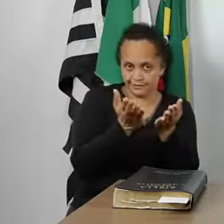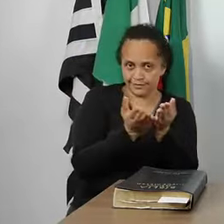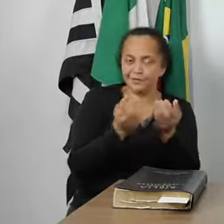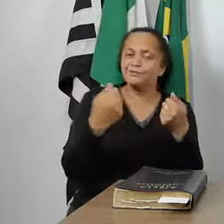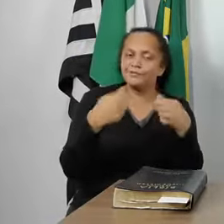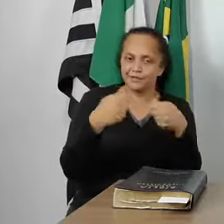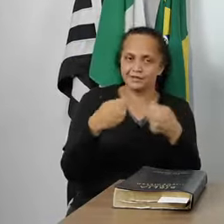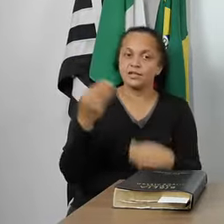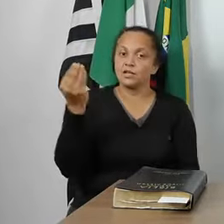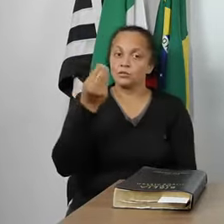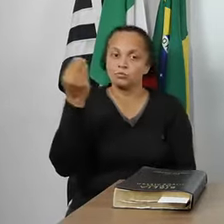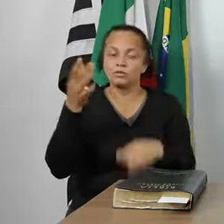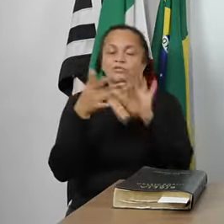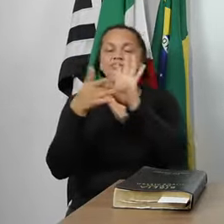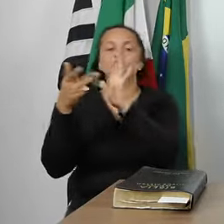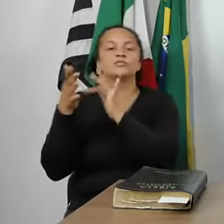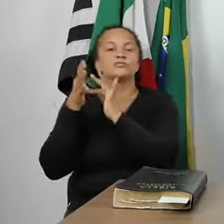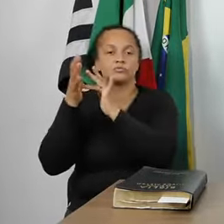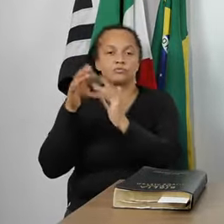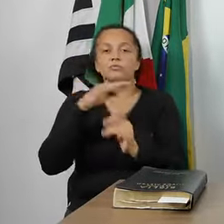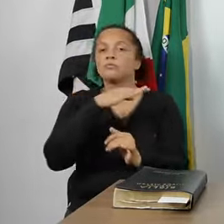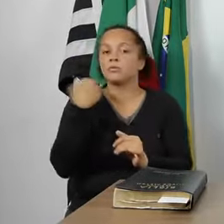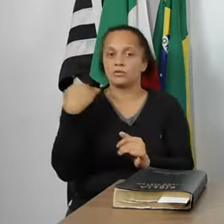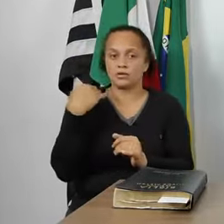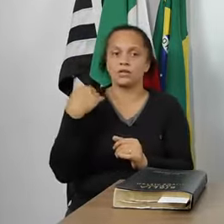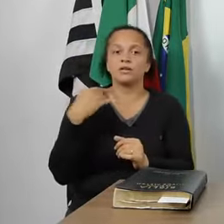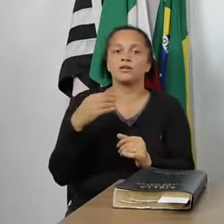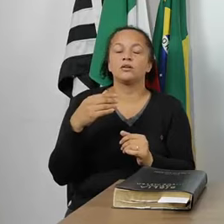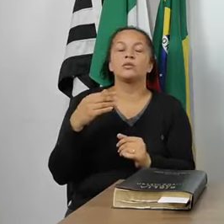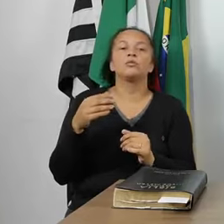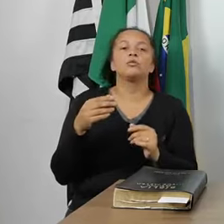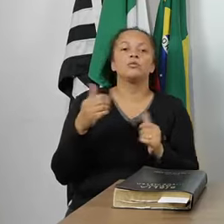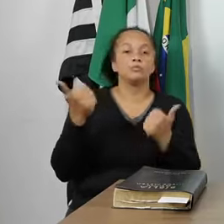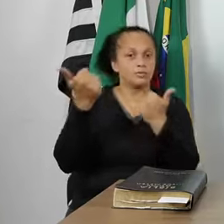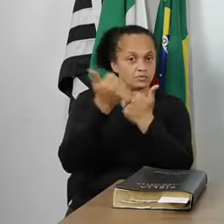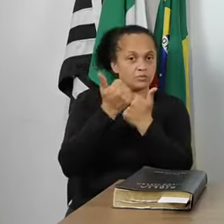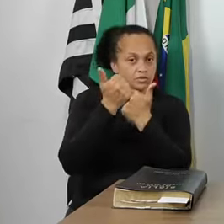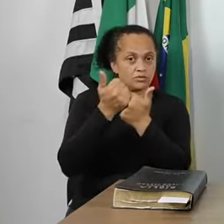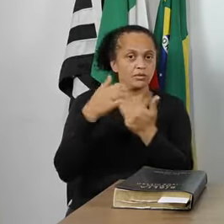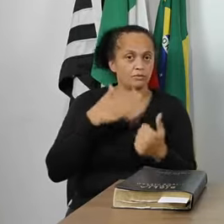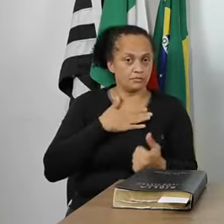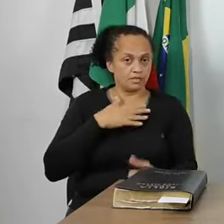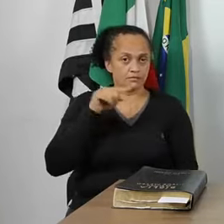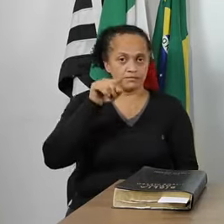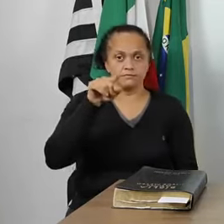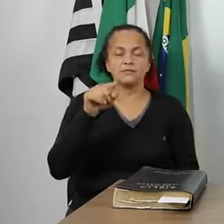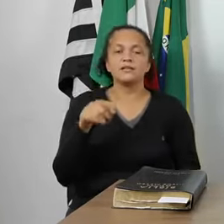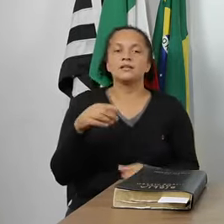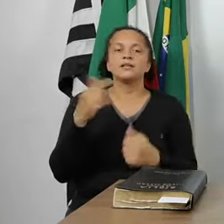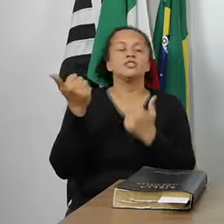reconciliando com Deus e nos reconciliando com o próximo. Então, nós precisamos